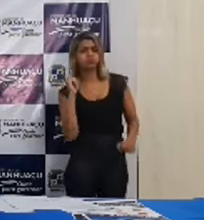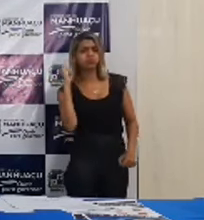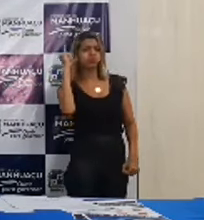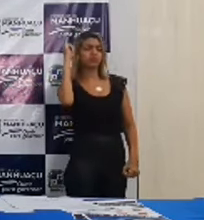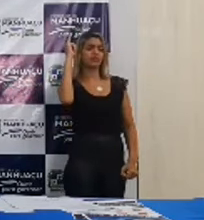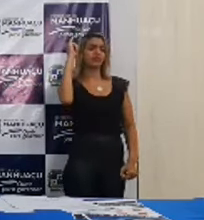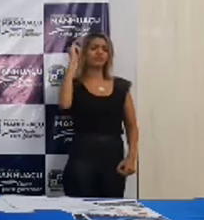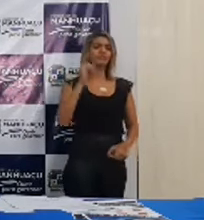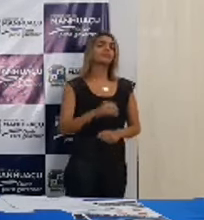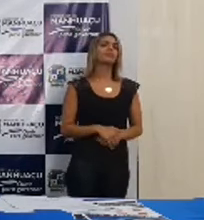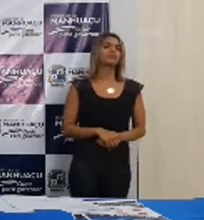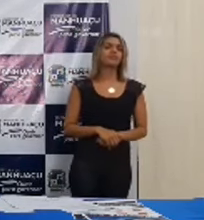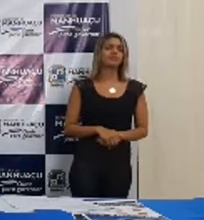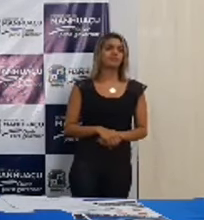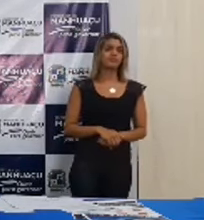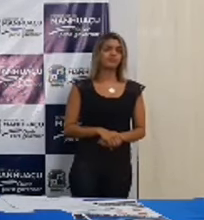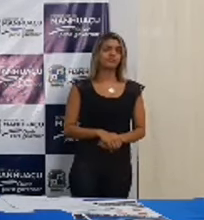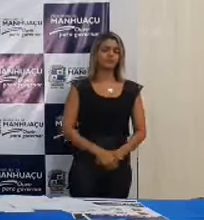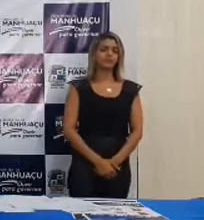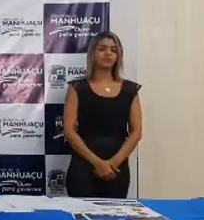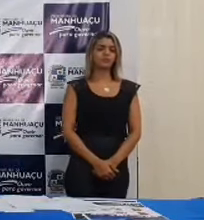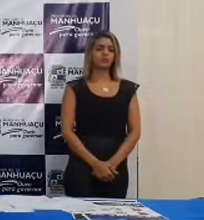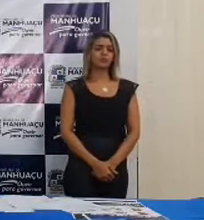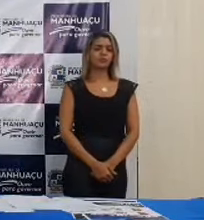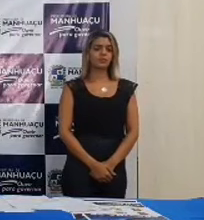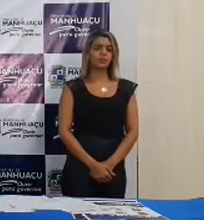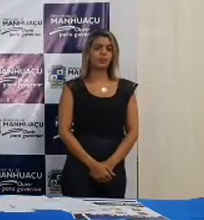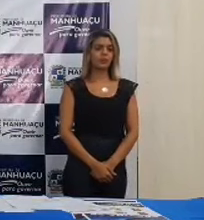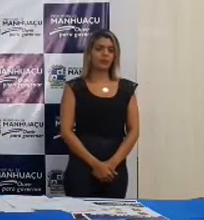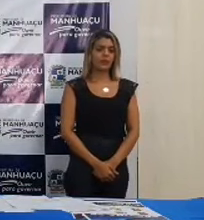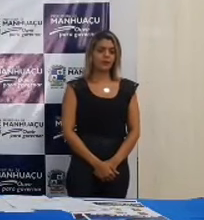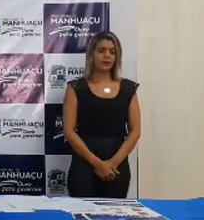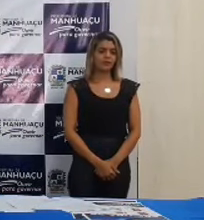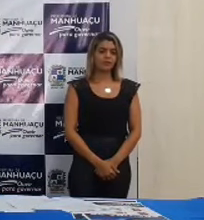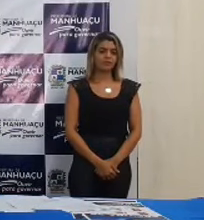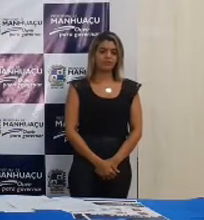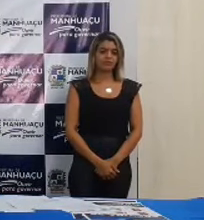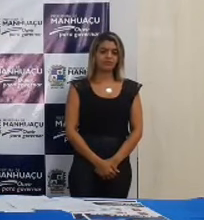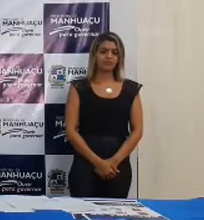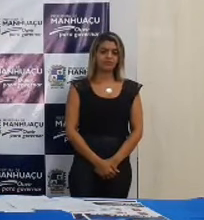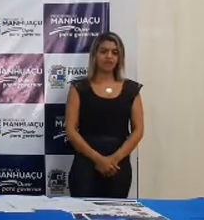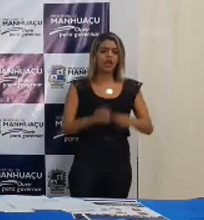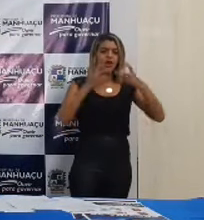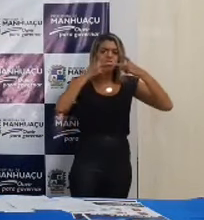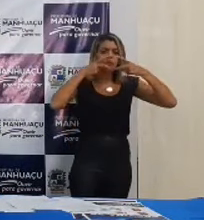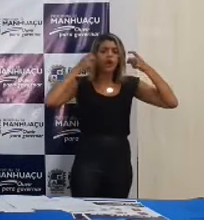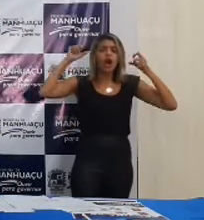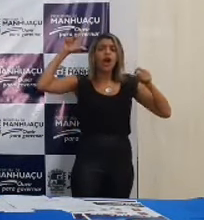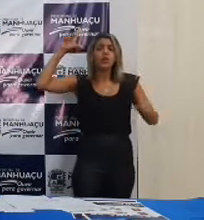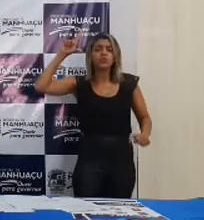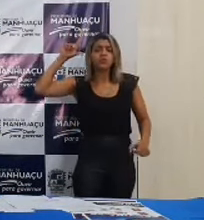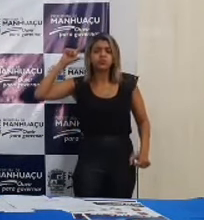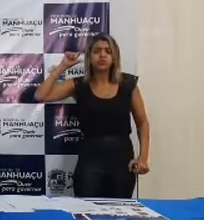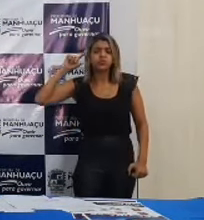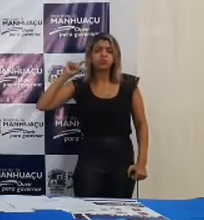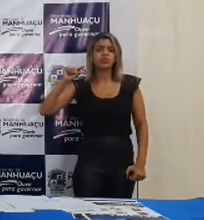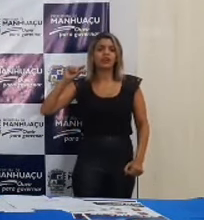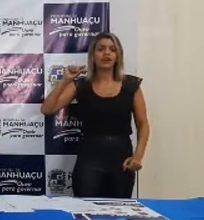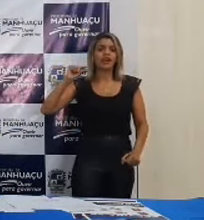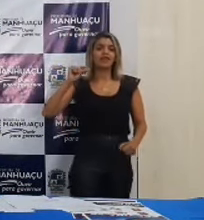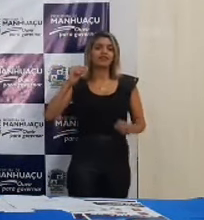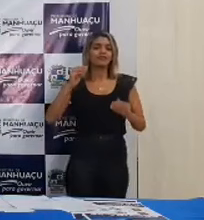A transmissão do vírus, como estudos, ela reduz quando se usa máscara. Você não tem o